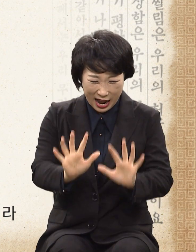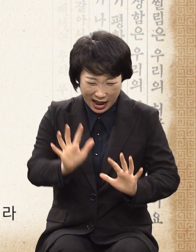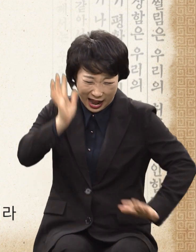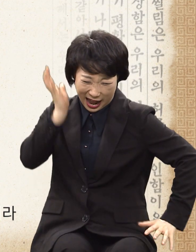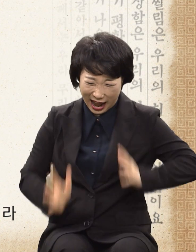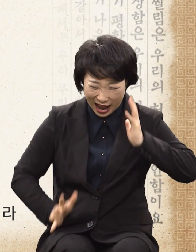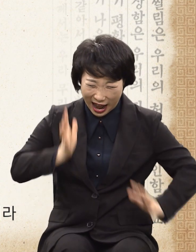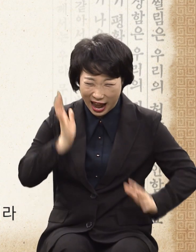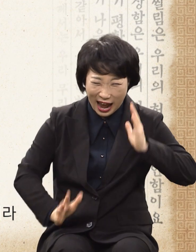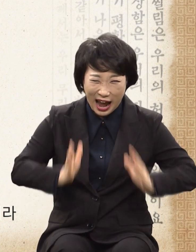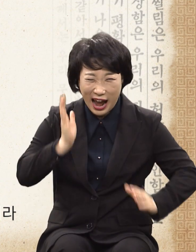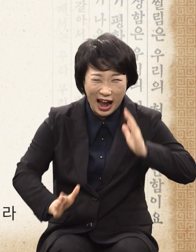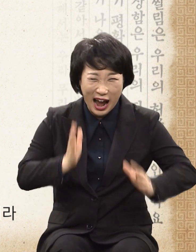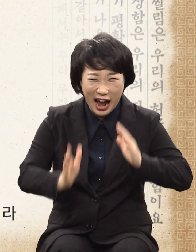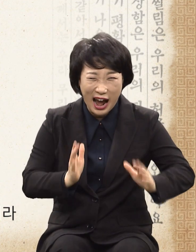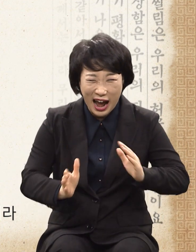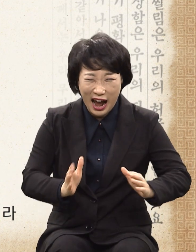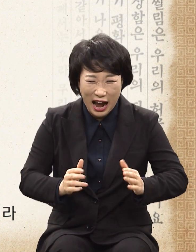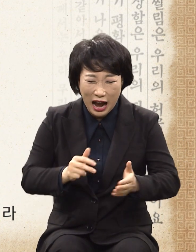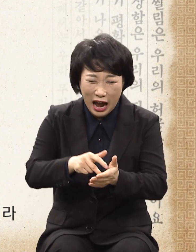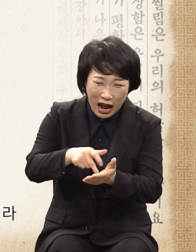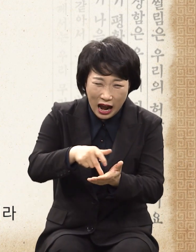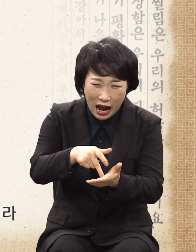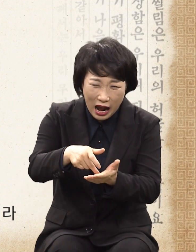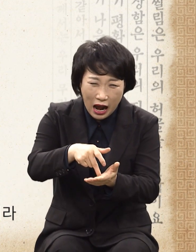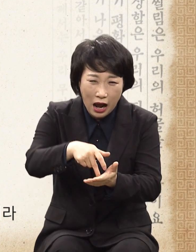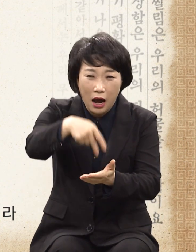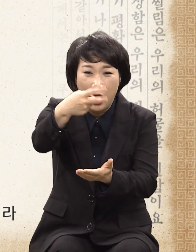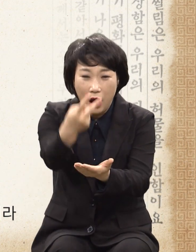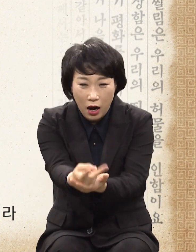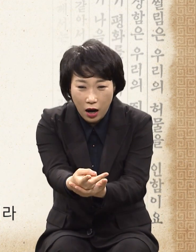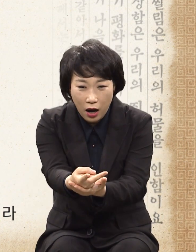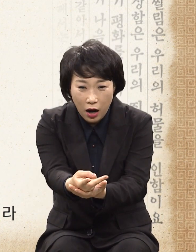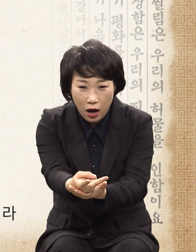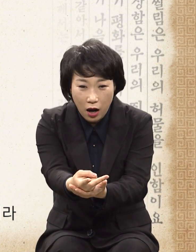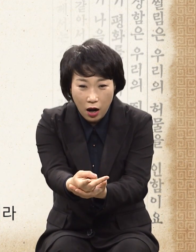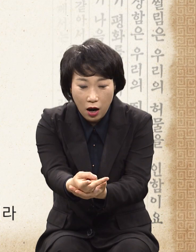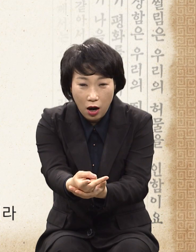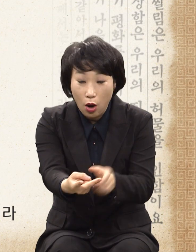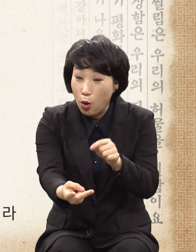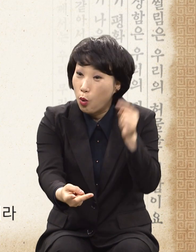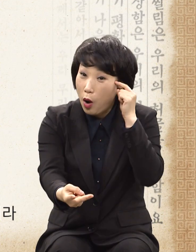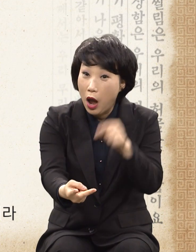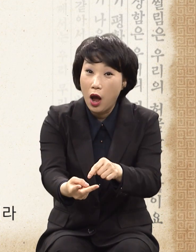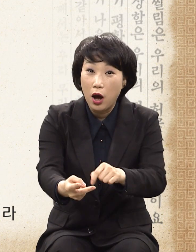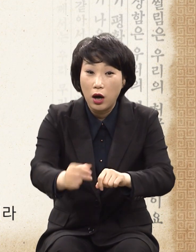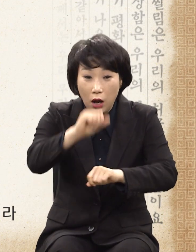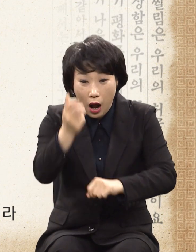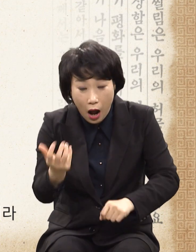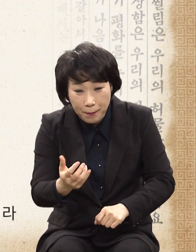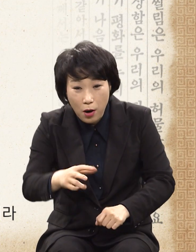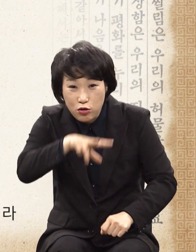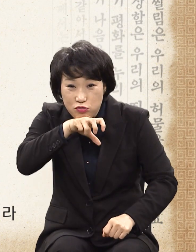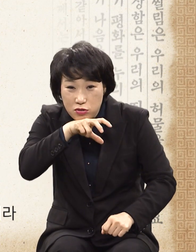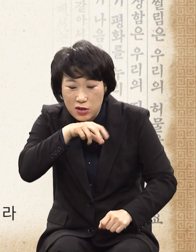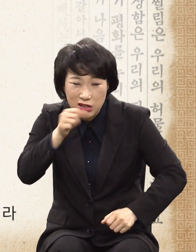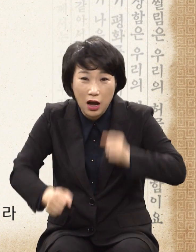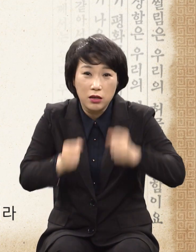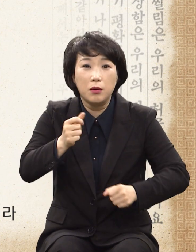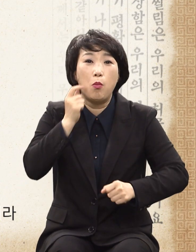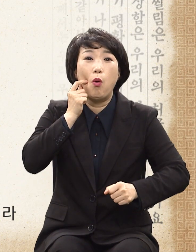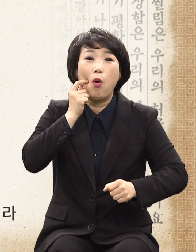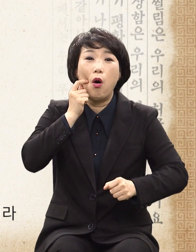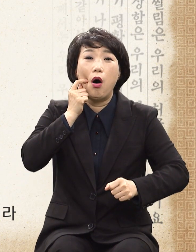팍 뛰어더니 다리를 쫄르쫄르더니 가다 말고 푹 쓰러져서 씹히다. 왜? 다리가 아프니까 못 달리고 그냥